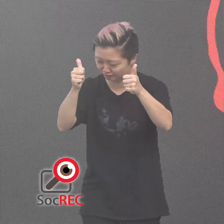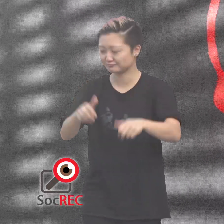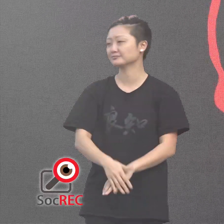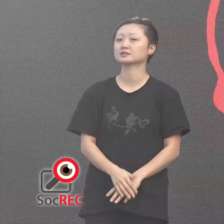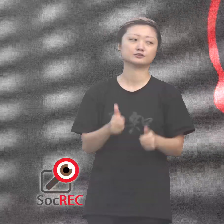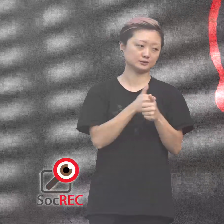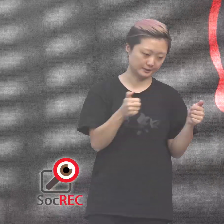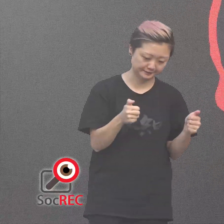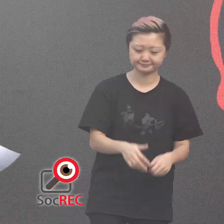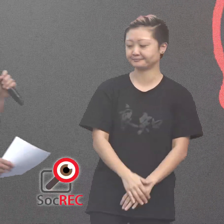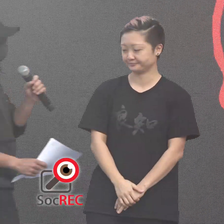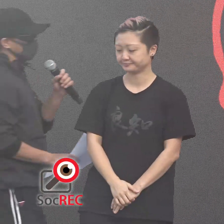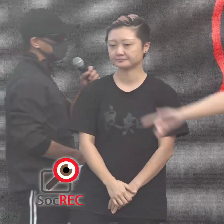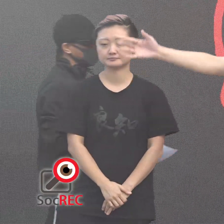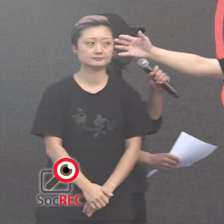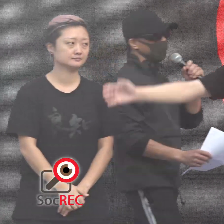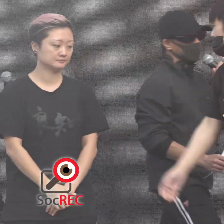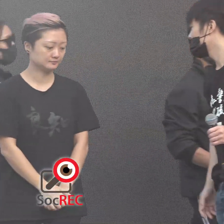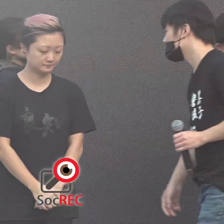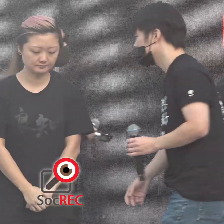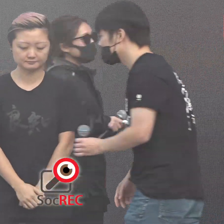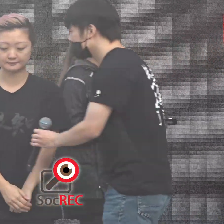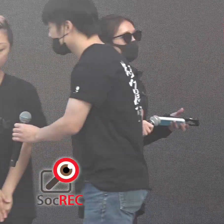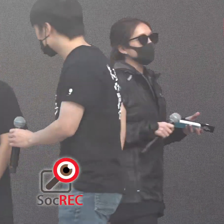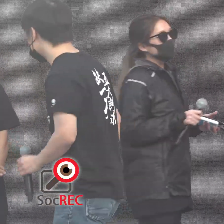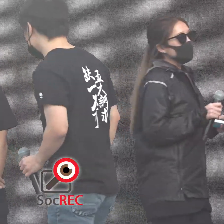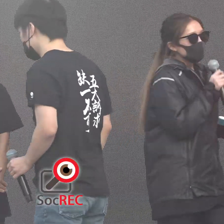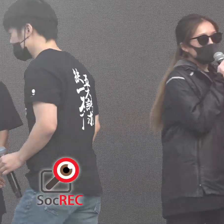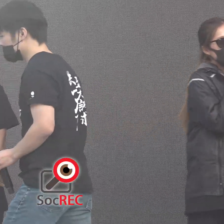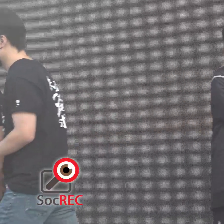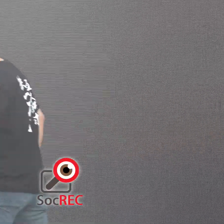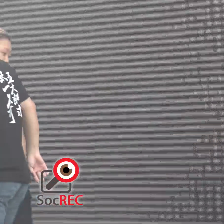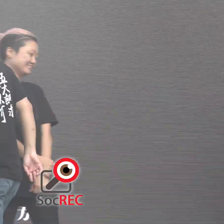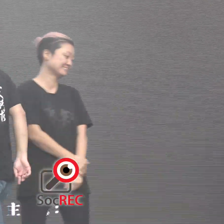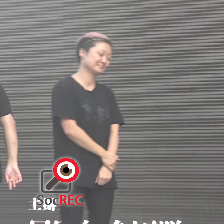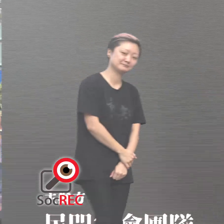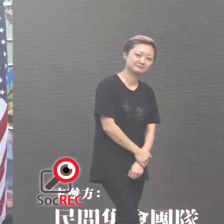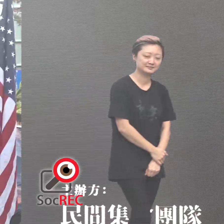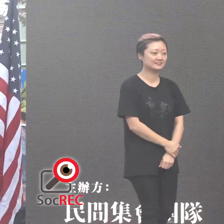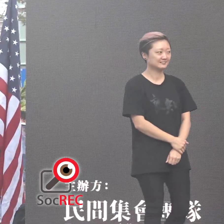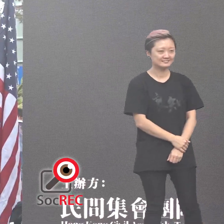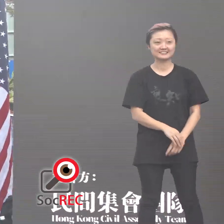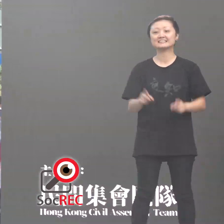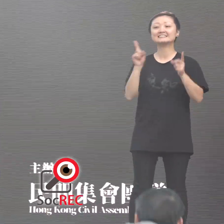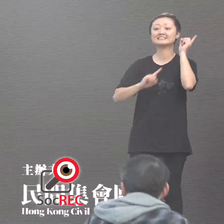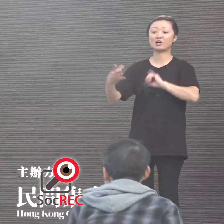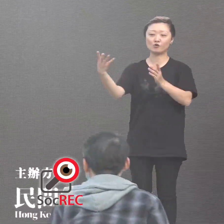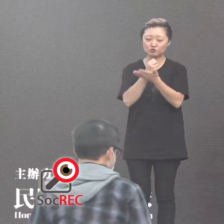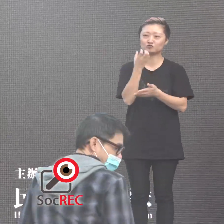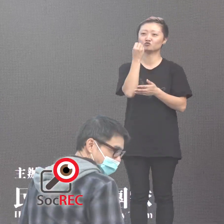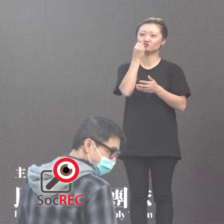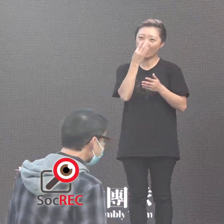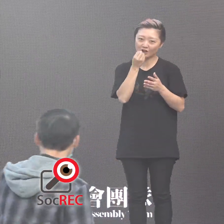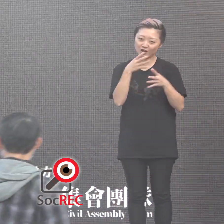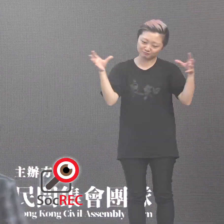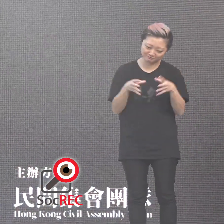谢谢大家， 多谢晒 Alex， 多谢晒，我哋再俾一次掌声 Alex。 Fight for freedom！Fight